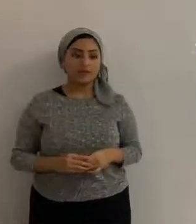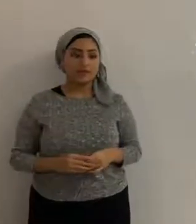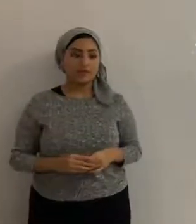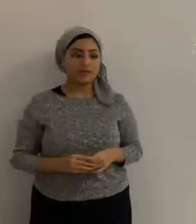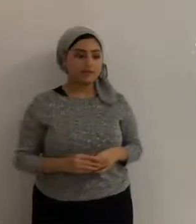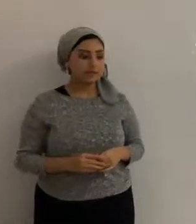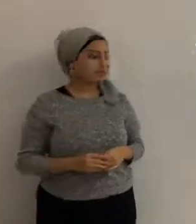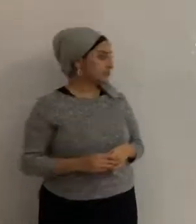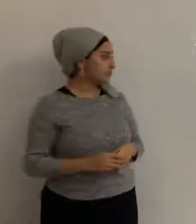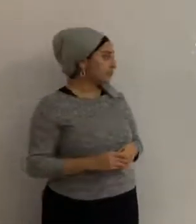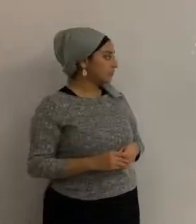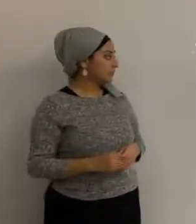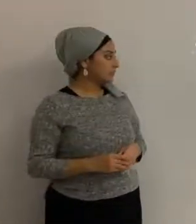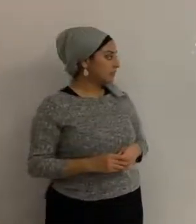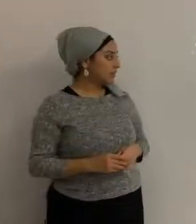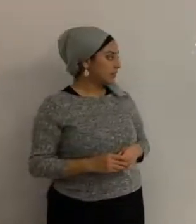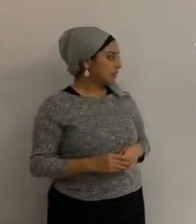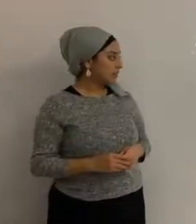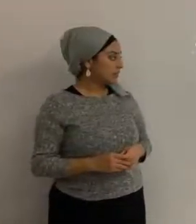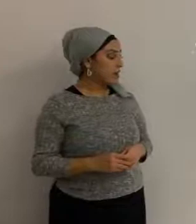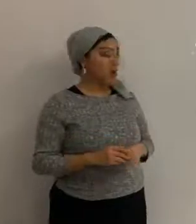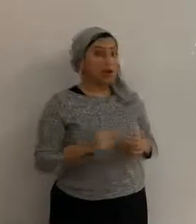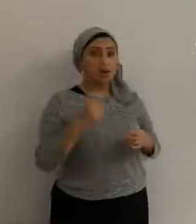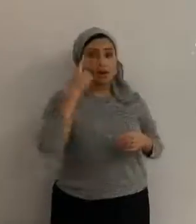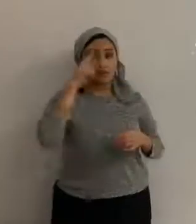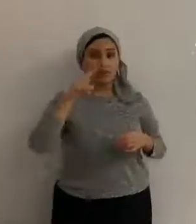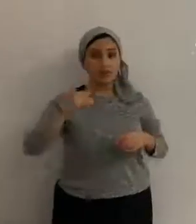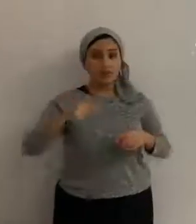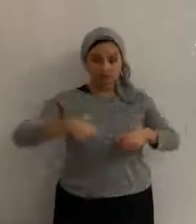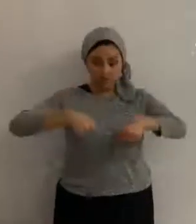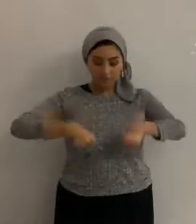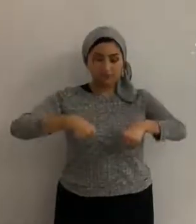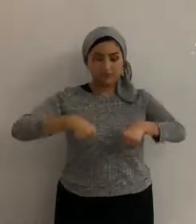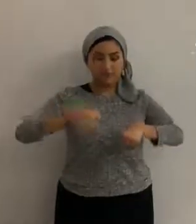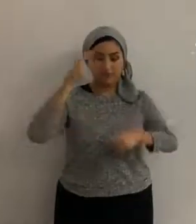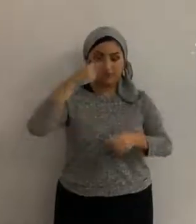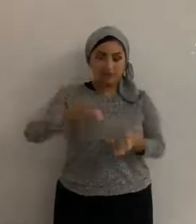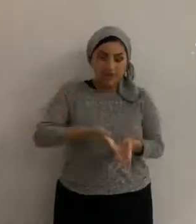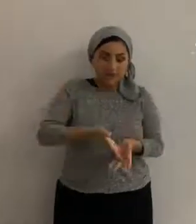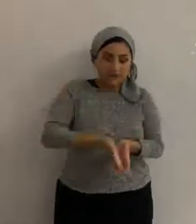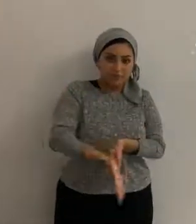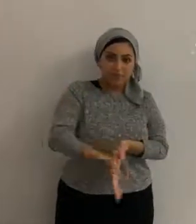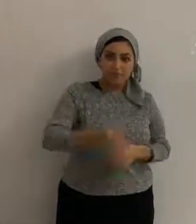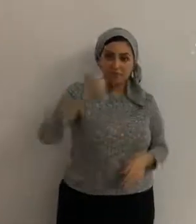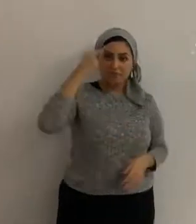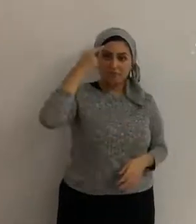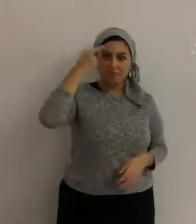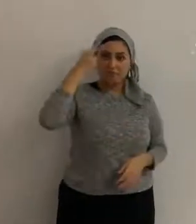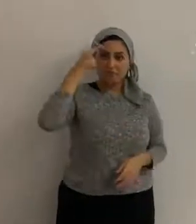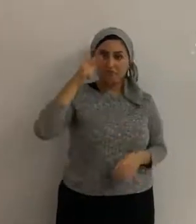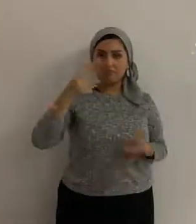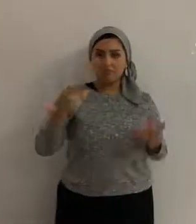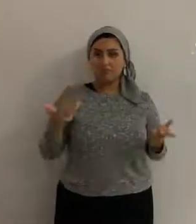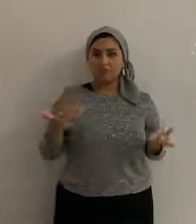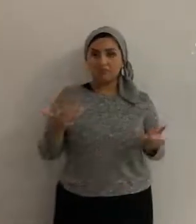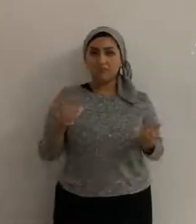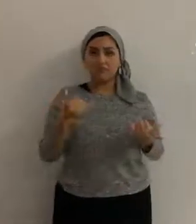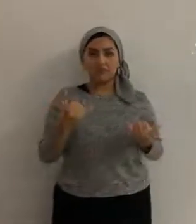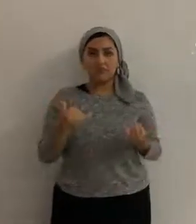Una taladradora. ¿Para qué una taladradora? ¿Tan lejos para construir una casa o una sinagoga? Ahora, miren qué tipo de